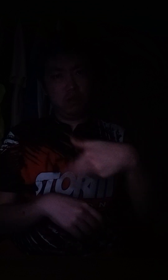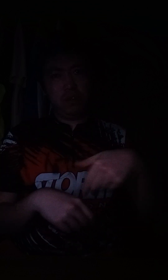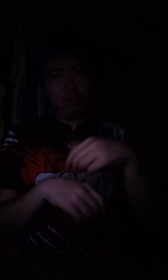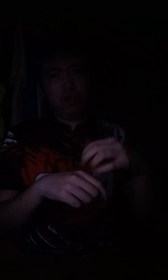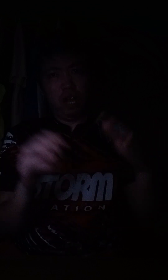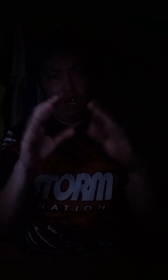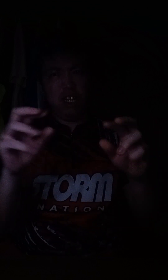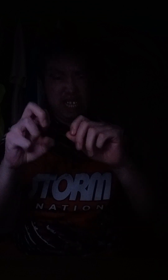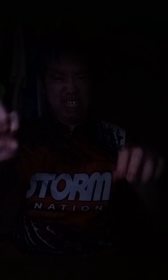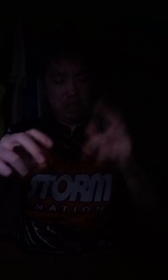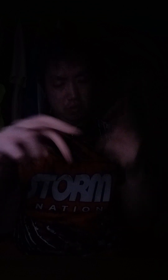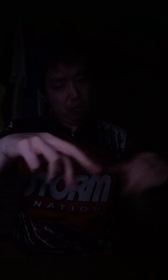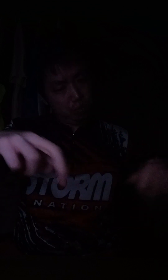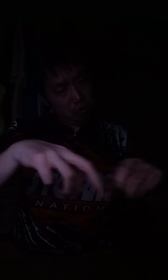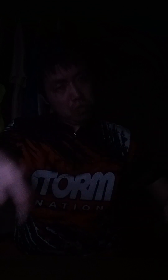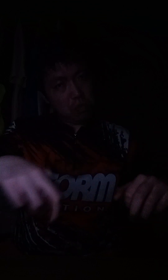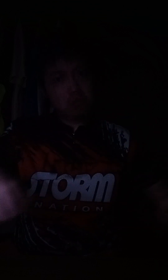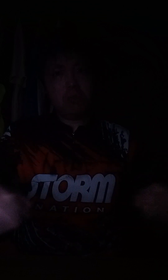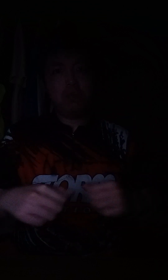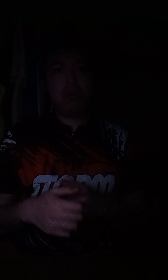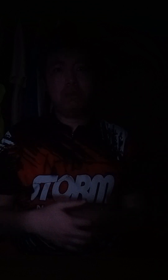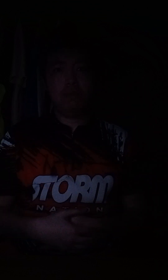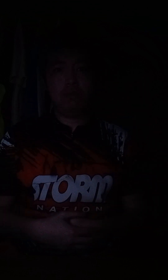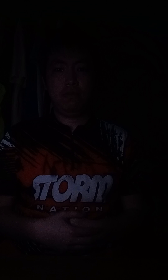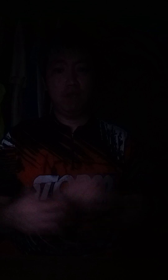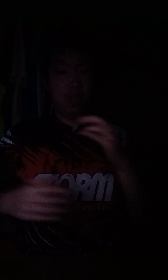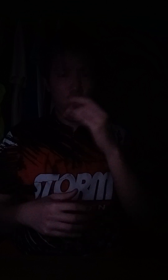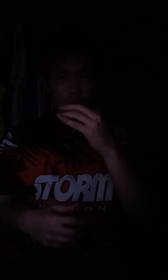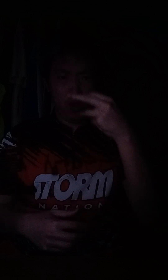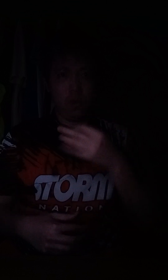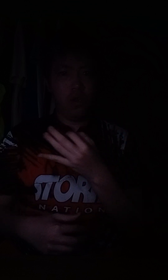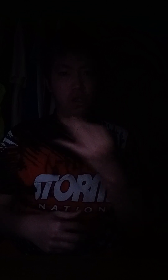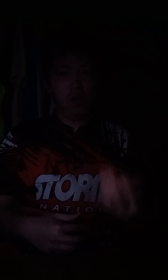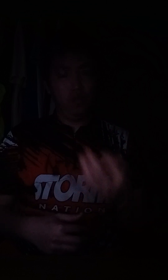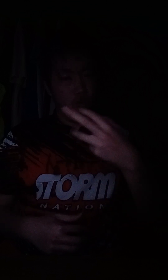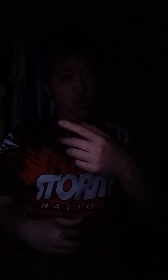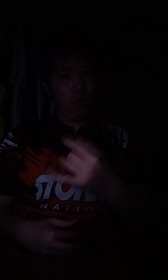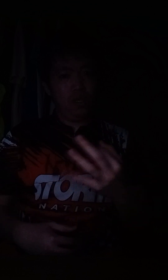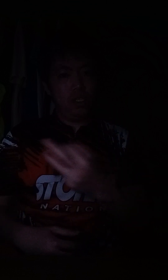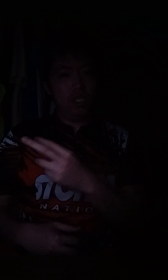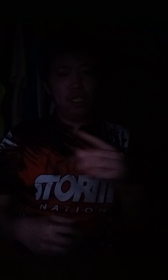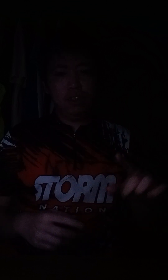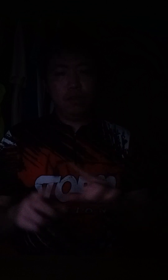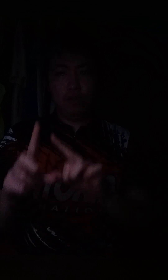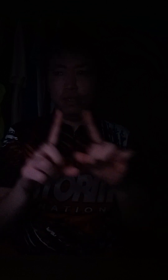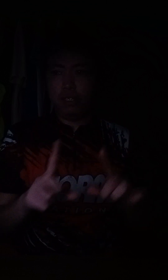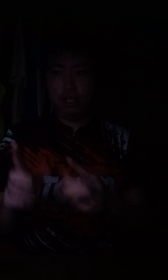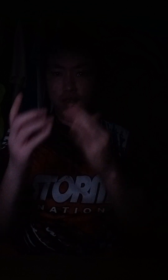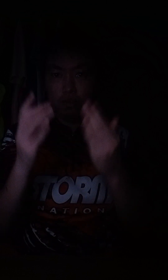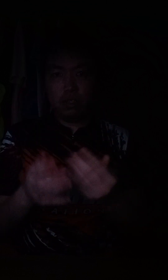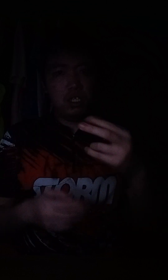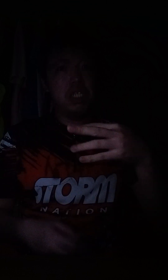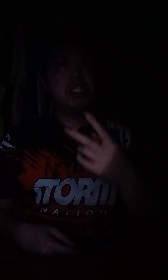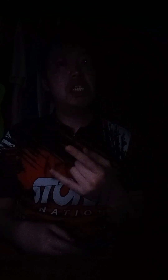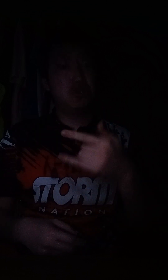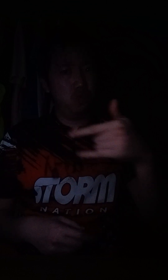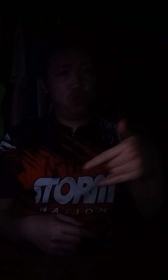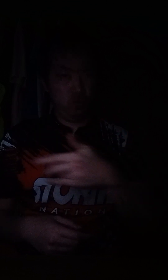유리창은 완전히 부서졌습니다. 새벽 시간 통영 대전 고속도로 금산나들목 인근에서 한국타이어